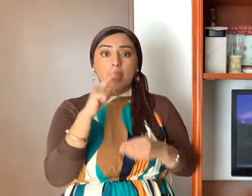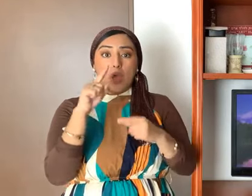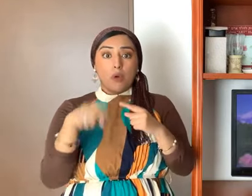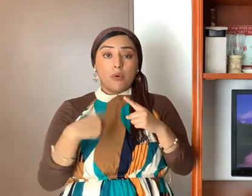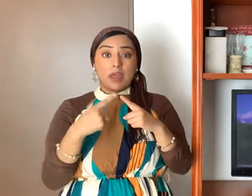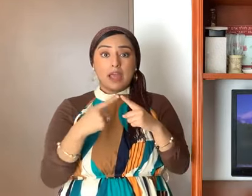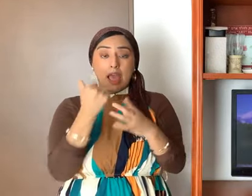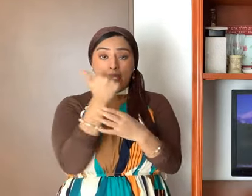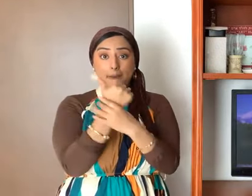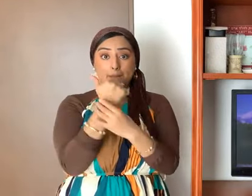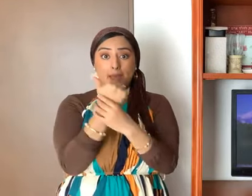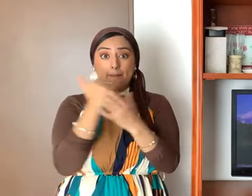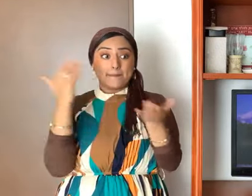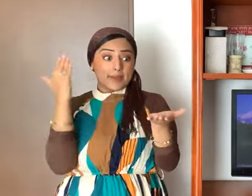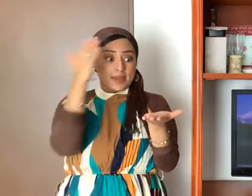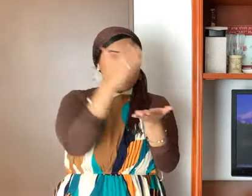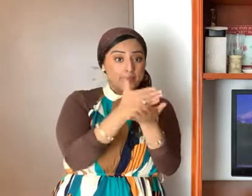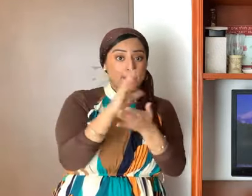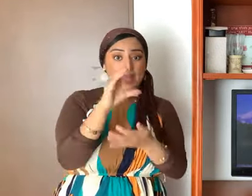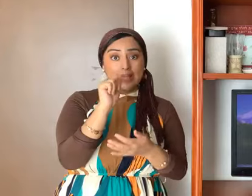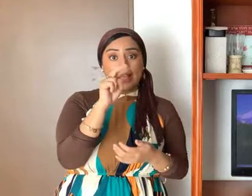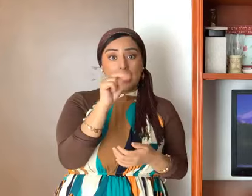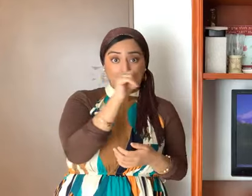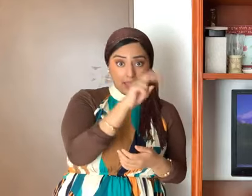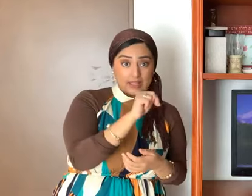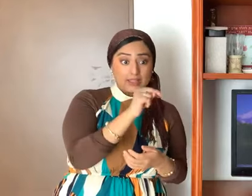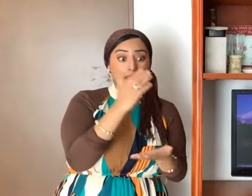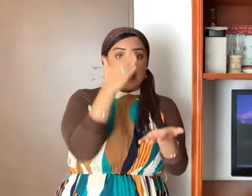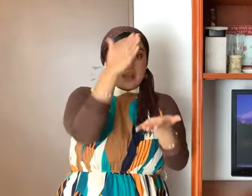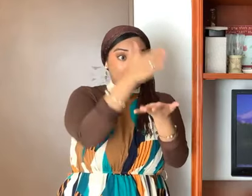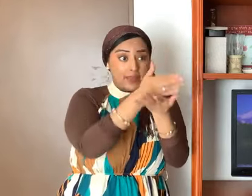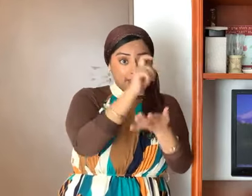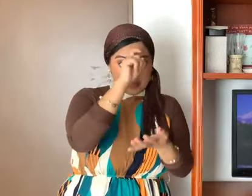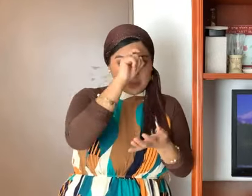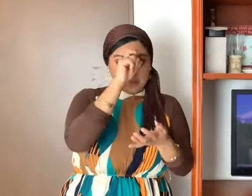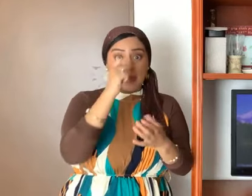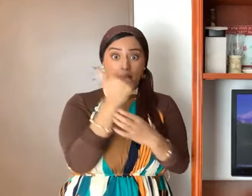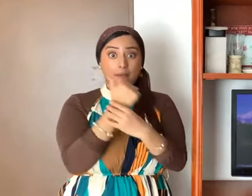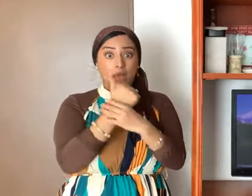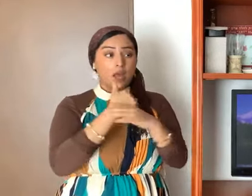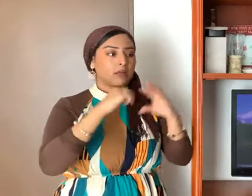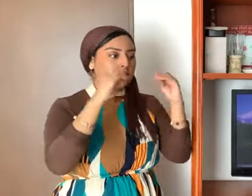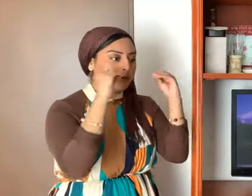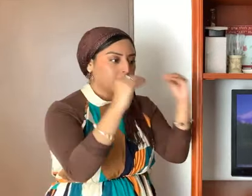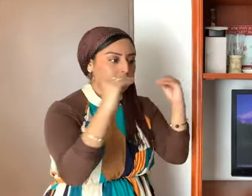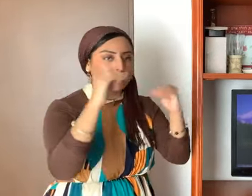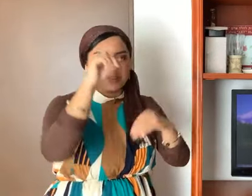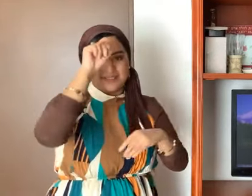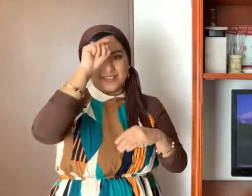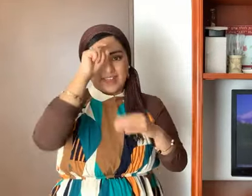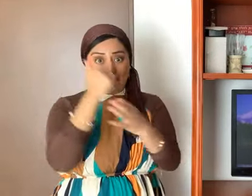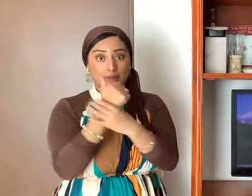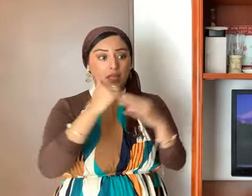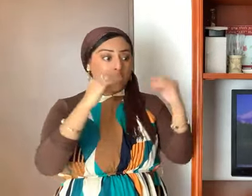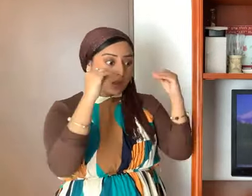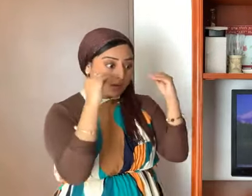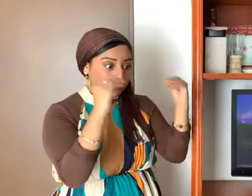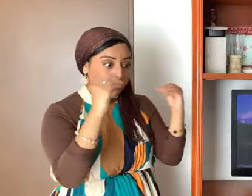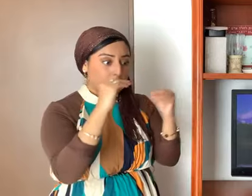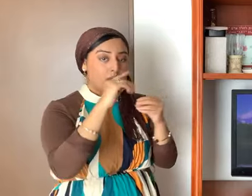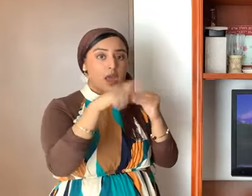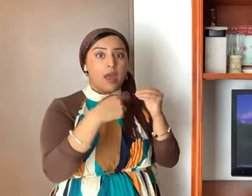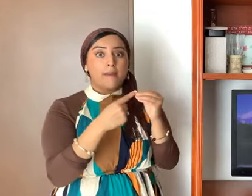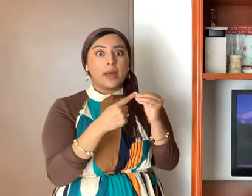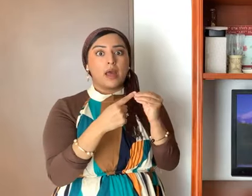cuando Abraham llegó a Canaán y después llegó a Egipto, les enseñó a los egipcios, por ejemplo, así lo dice, aritmética,